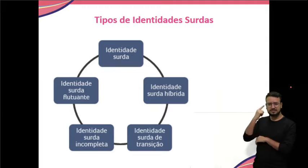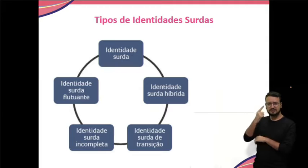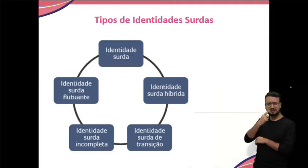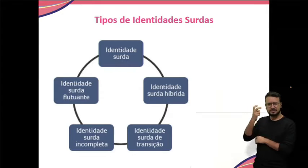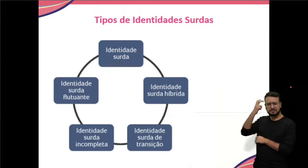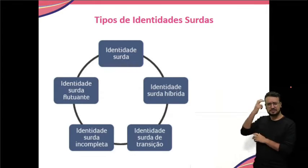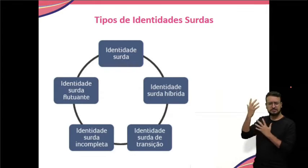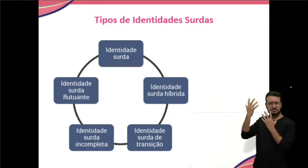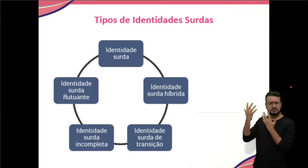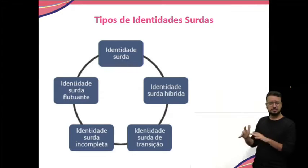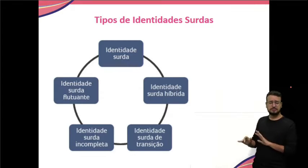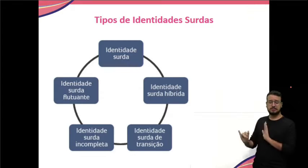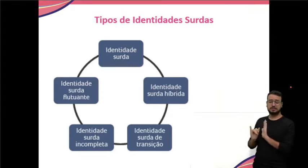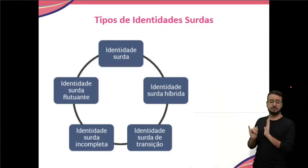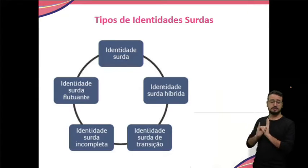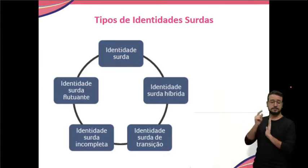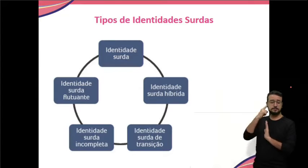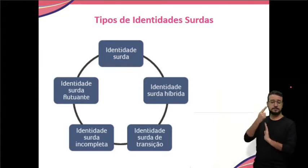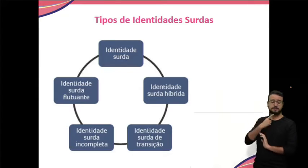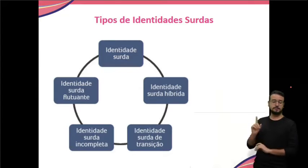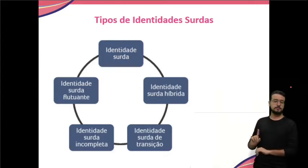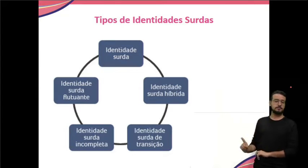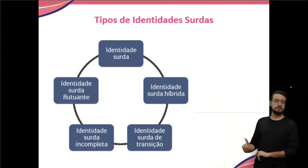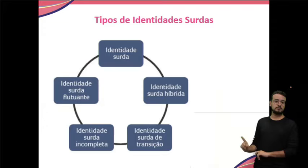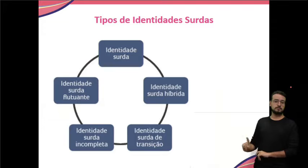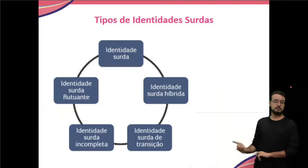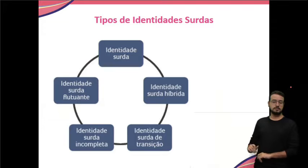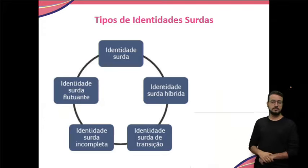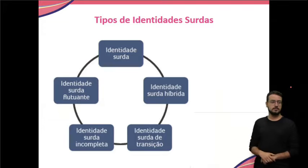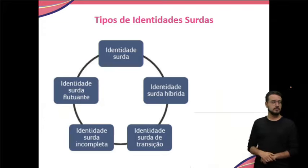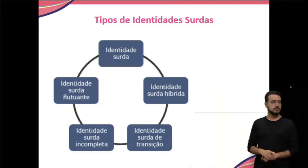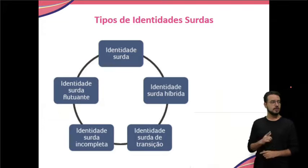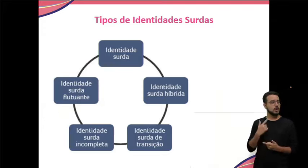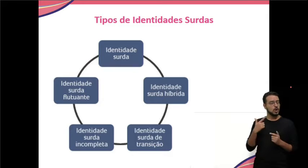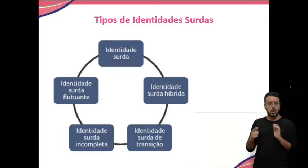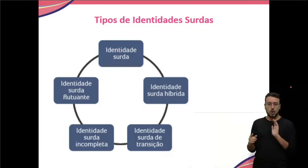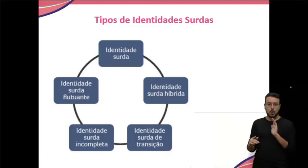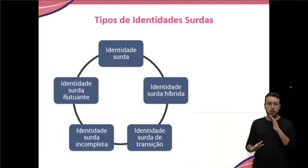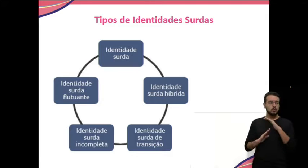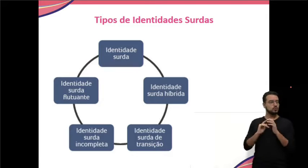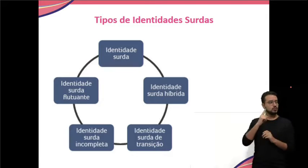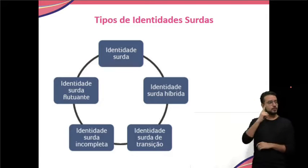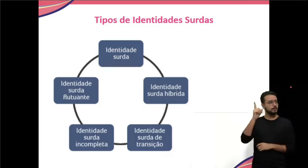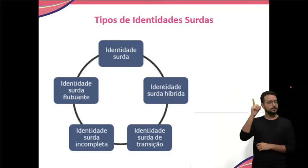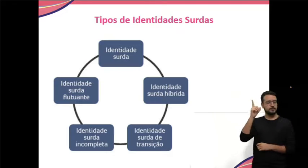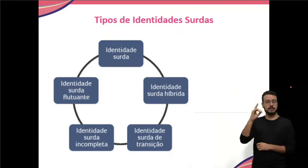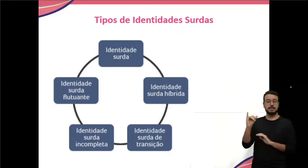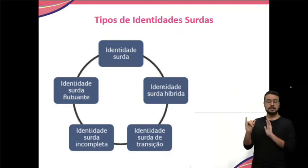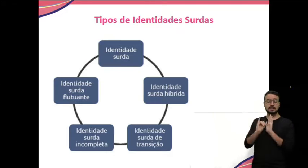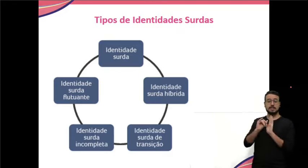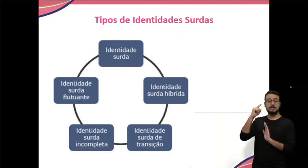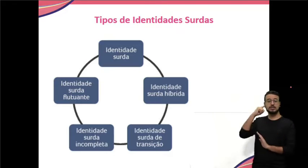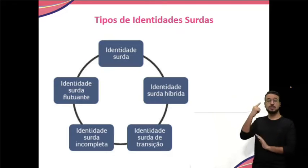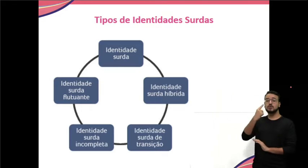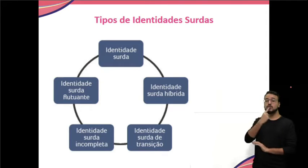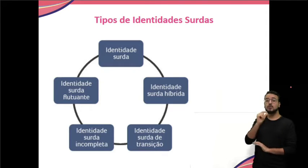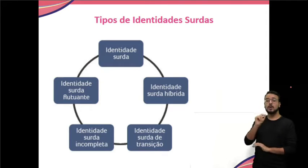como surdos. E aí lá em cima nós temos então a identidade surda, também conhecida como identidade surda pura.